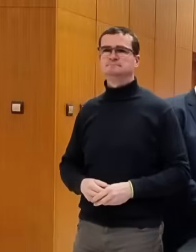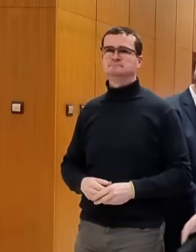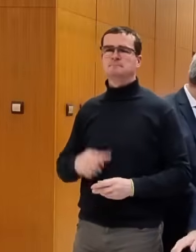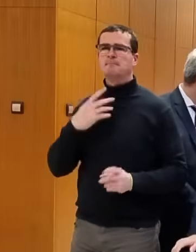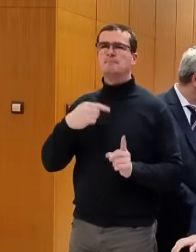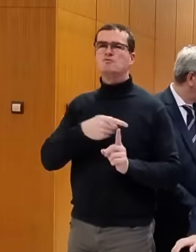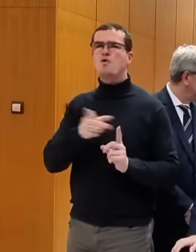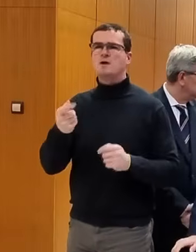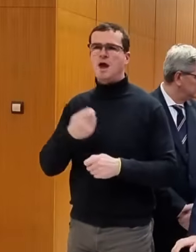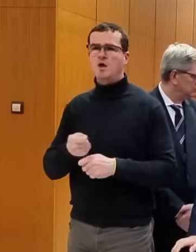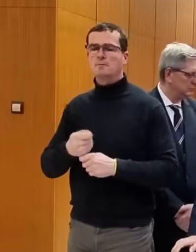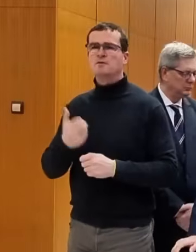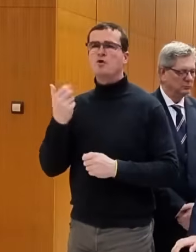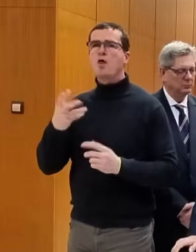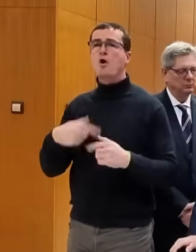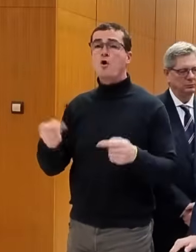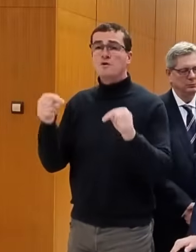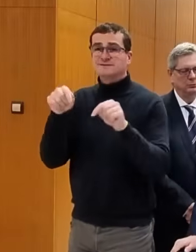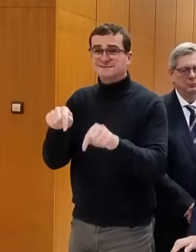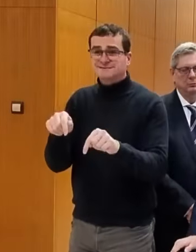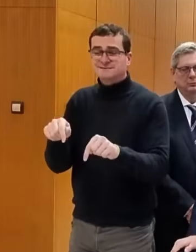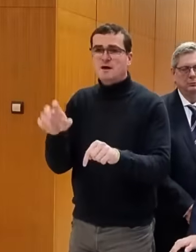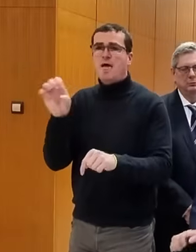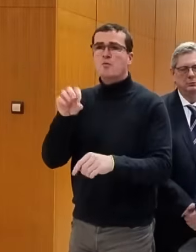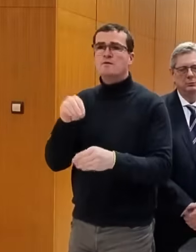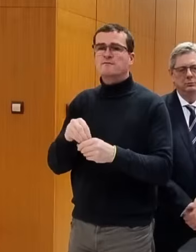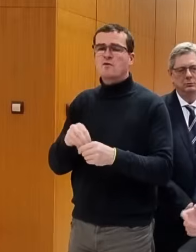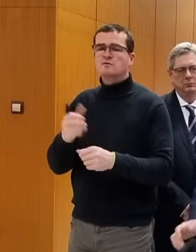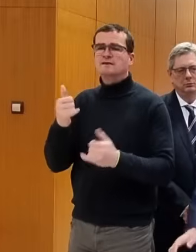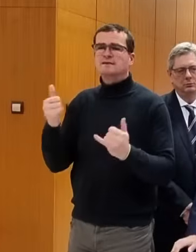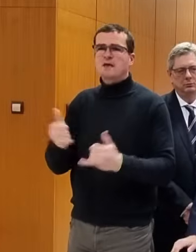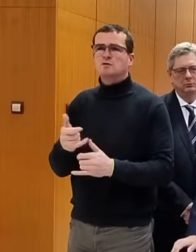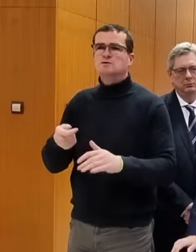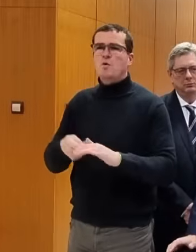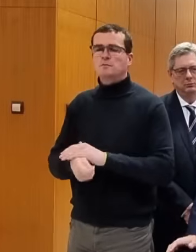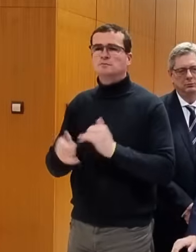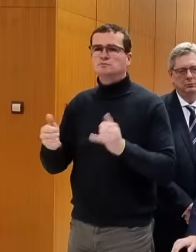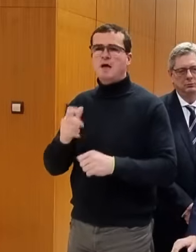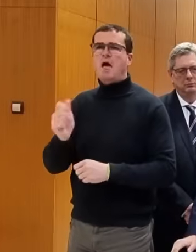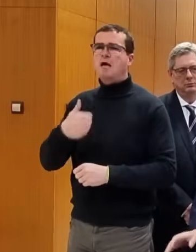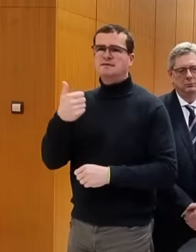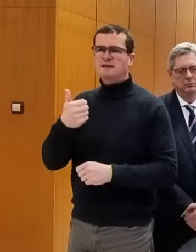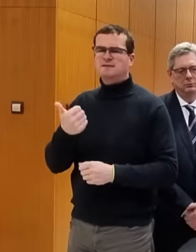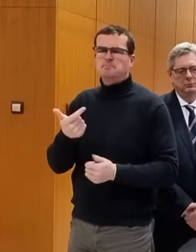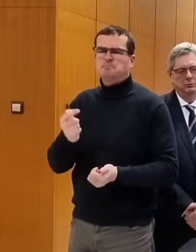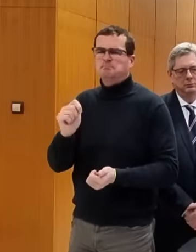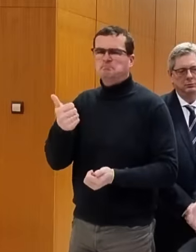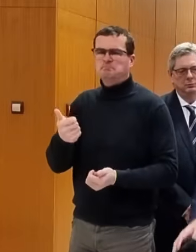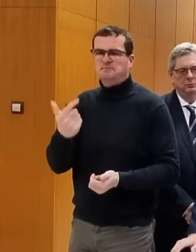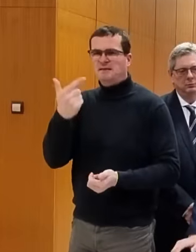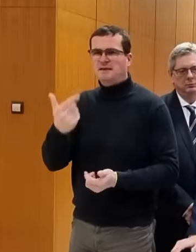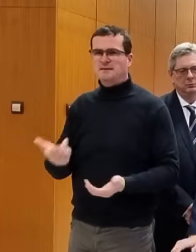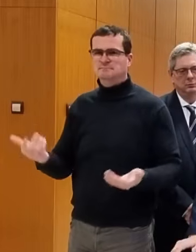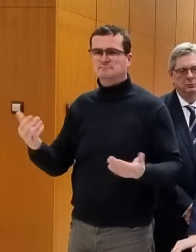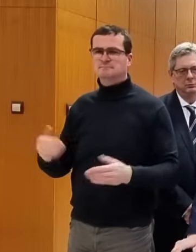mnohí s tým argumentujú, koľko z nich tam je, prosím pekne, eurofondov alebo skutočnej korupcie. Ani jedna, alebo minimum, možno